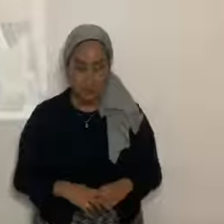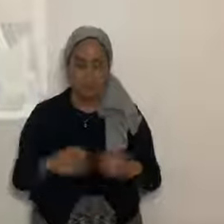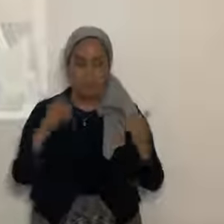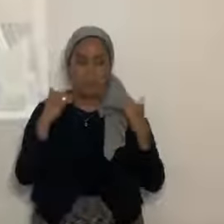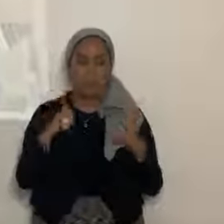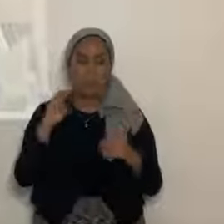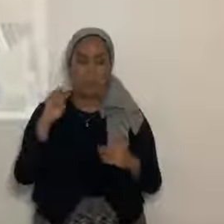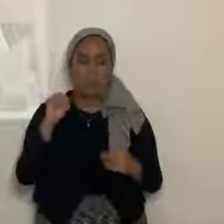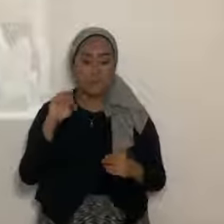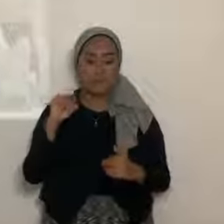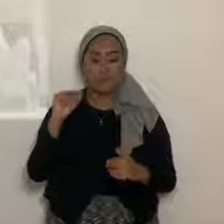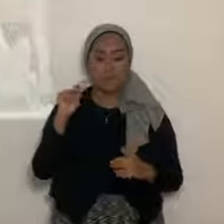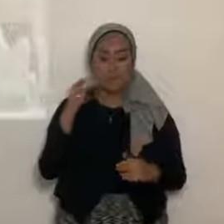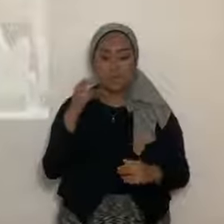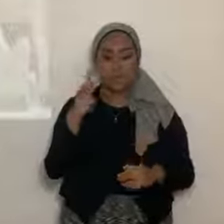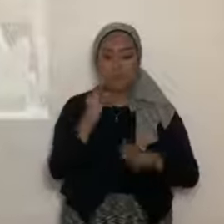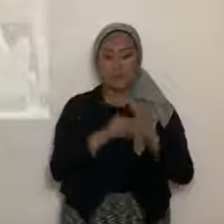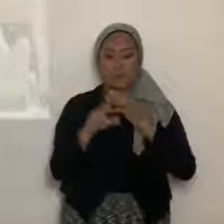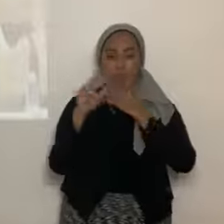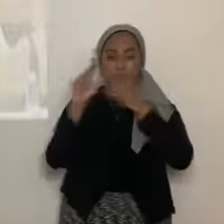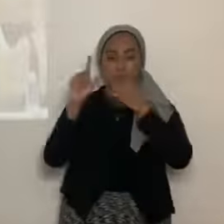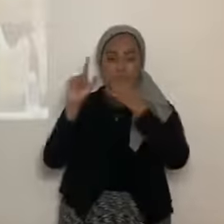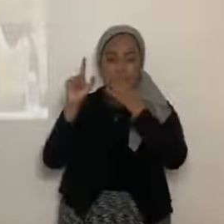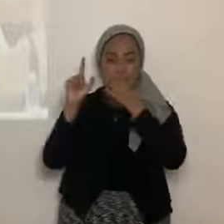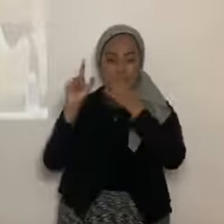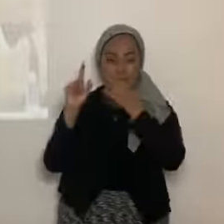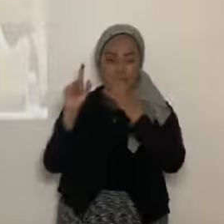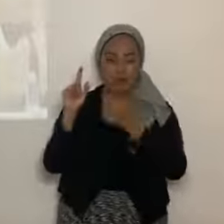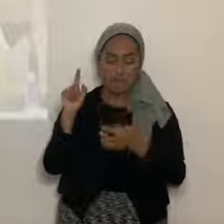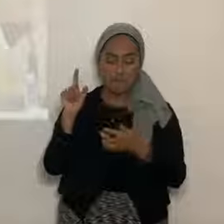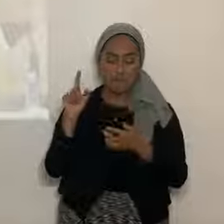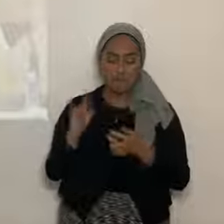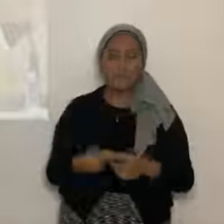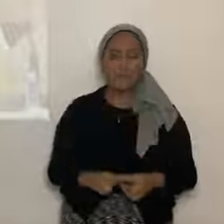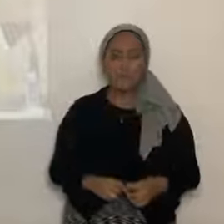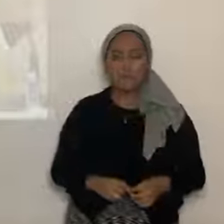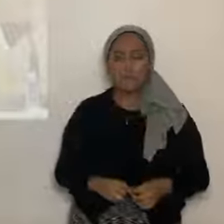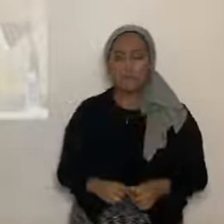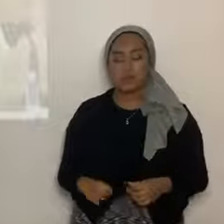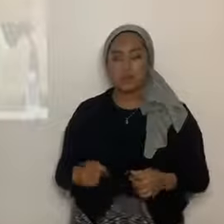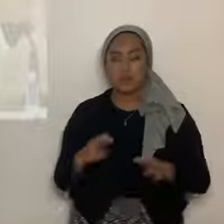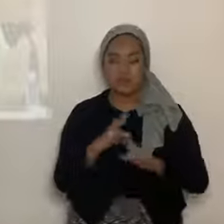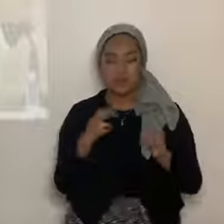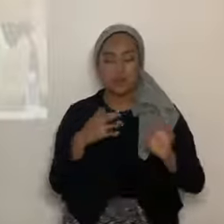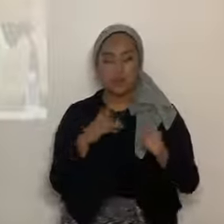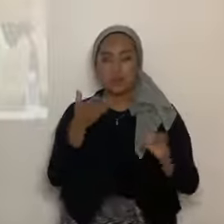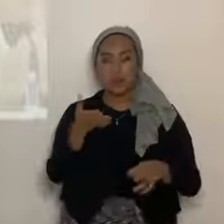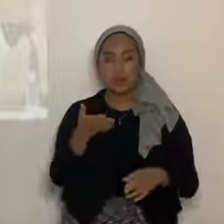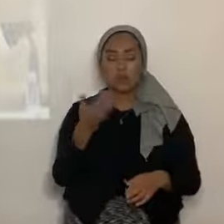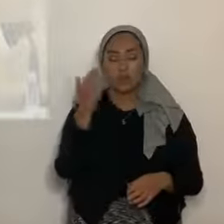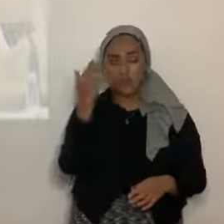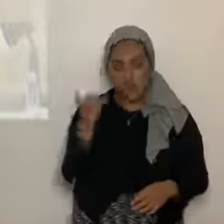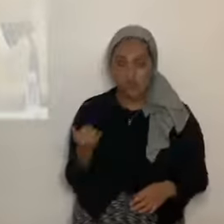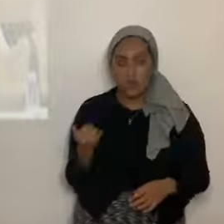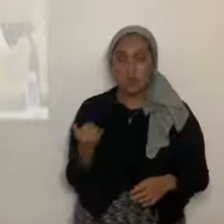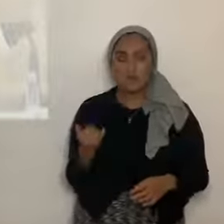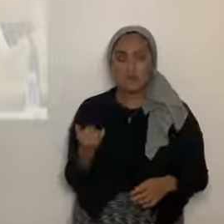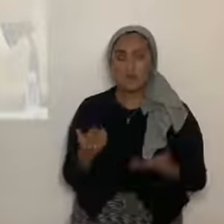Mateo 21, vamos para allá, Mateo 21. Ahí vas teniendo ya las causas por las cuales tal vez no has sido